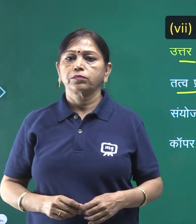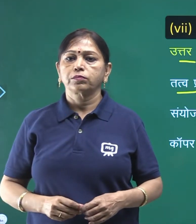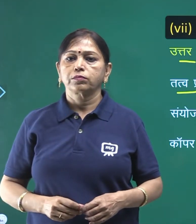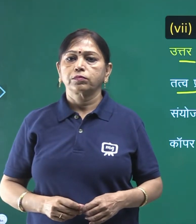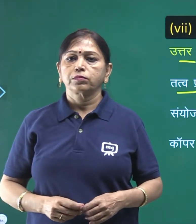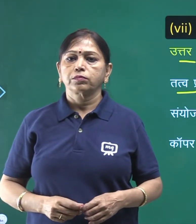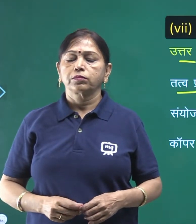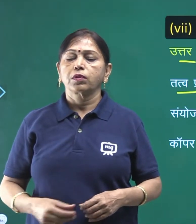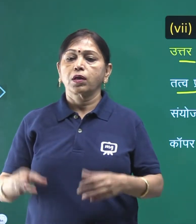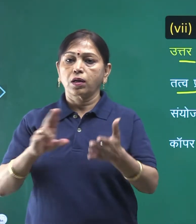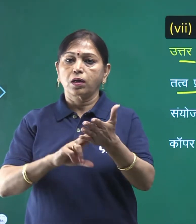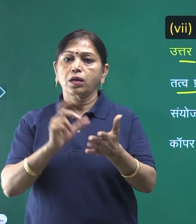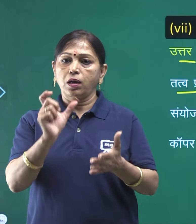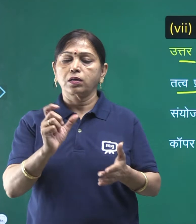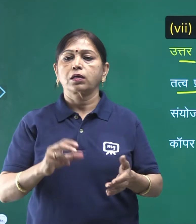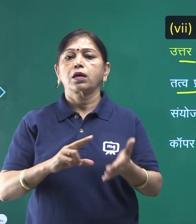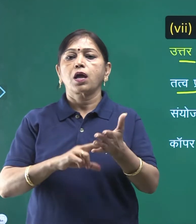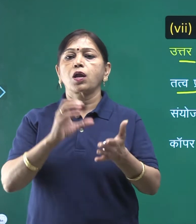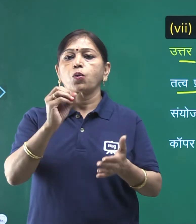नाइट्रेट का NO3